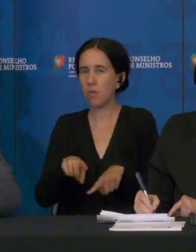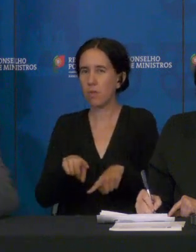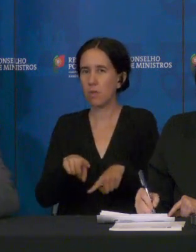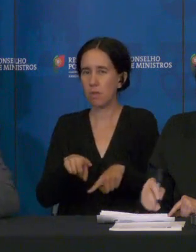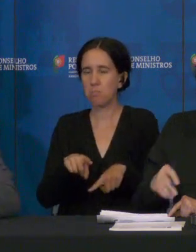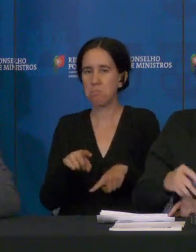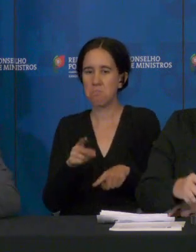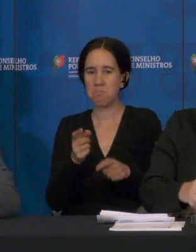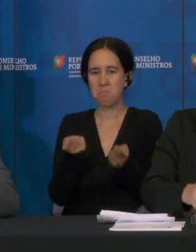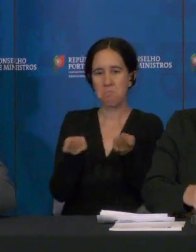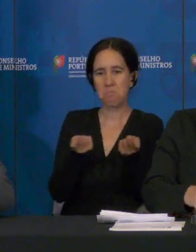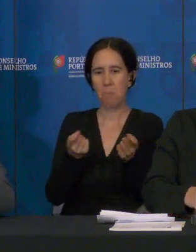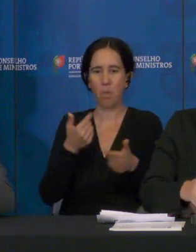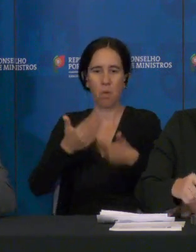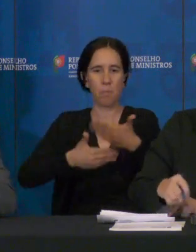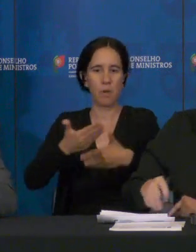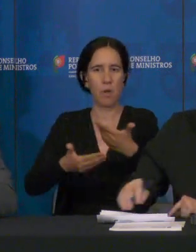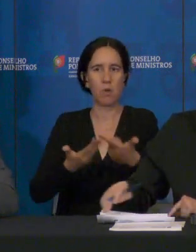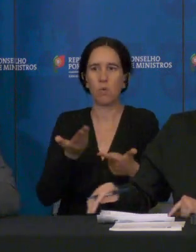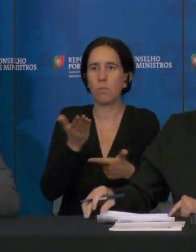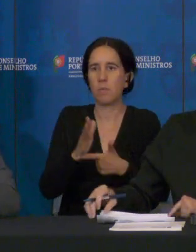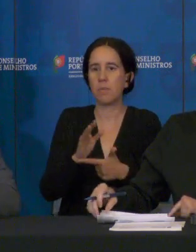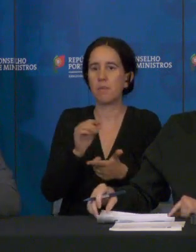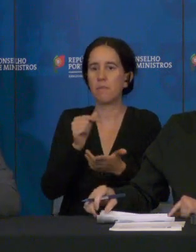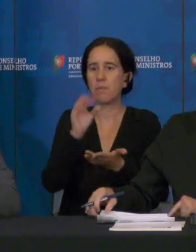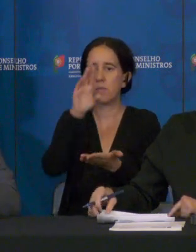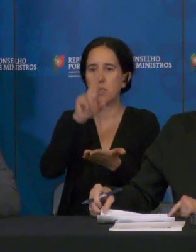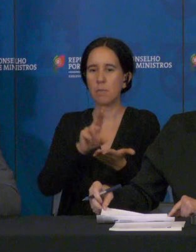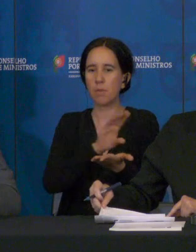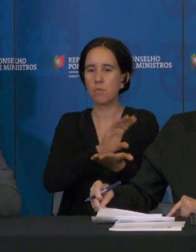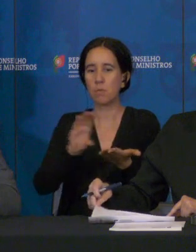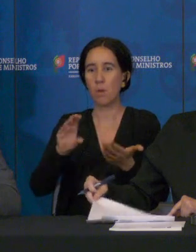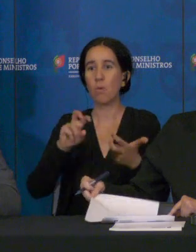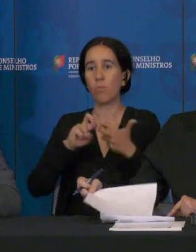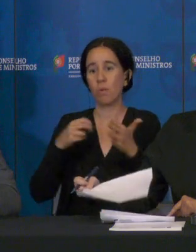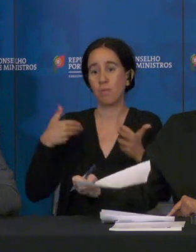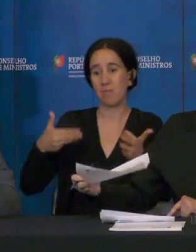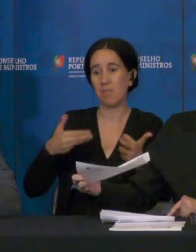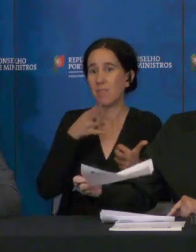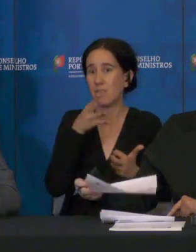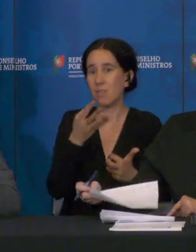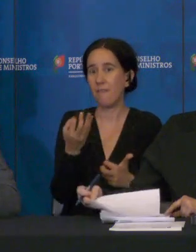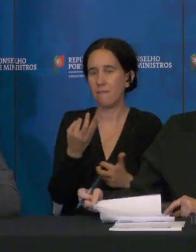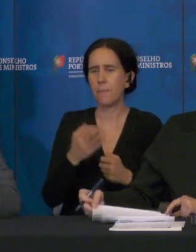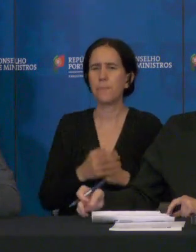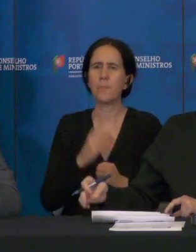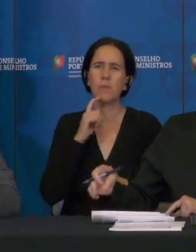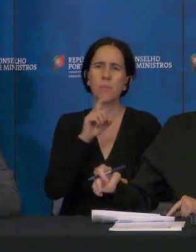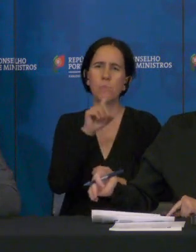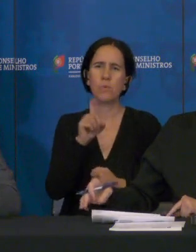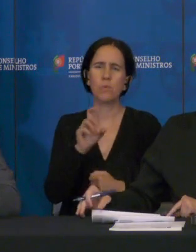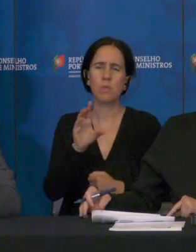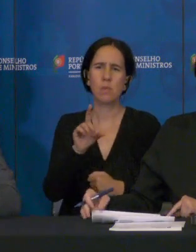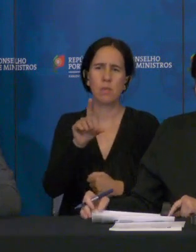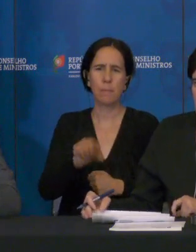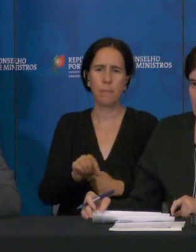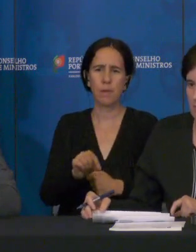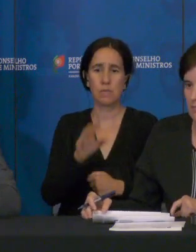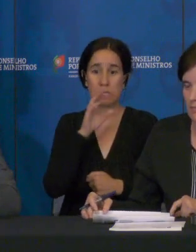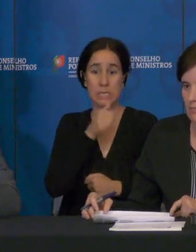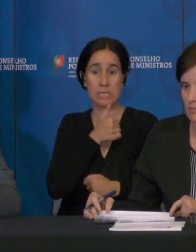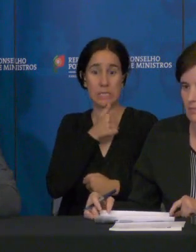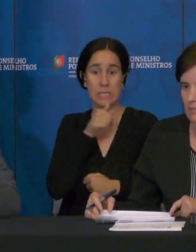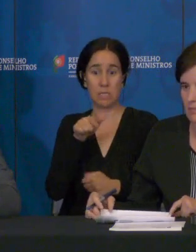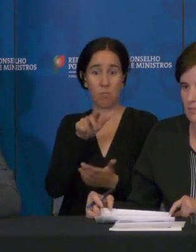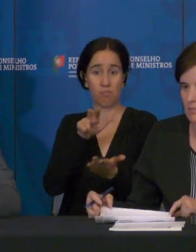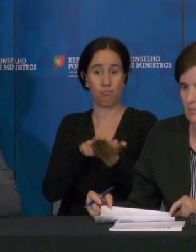margem de manobra para operar, nomeadamente no acesso ao financiamento, que foi um dos problemas que têm sido apontados. Pergunto-lhe também se, antes desta